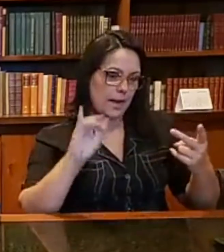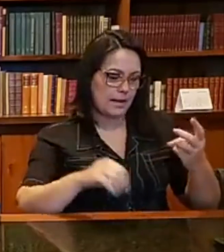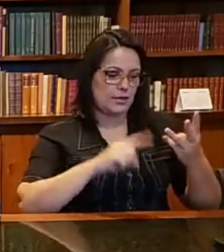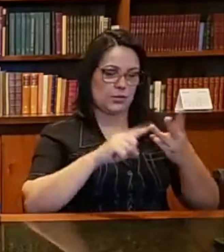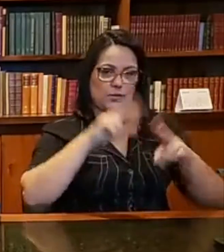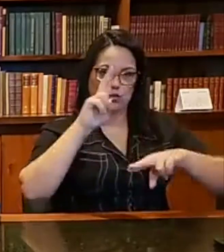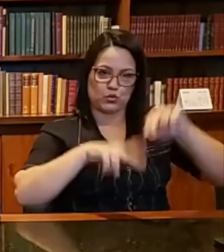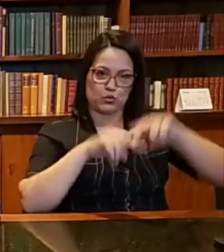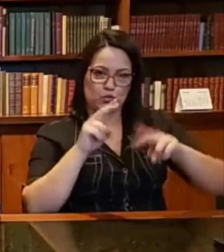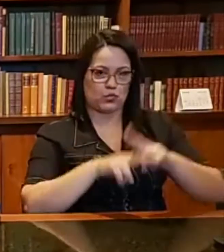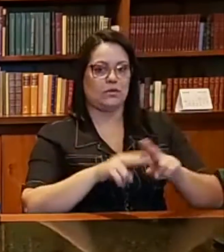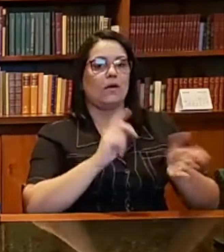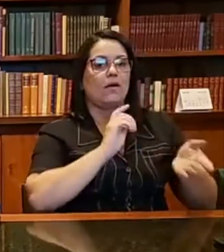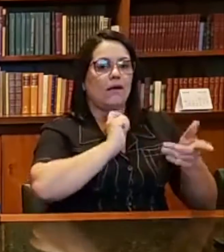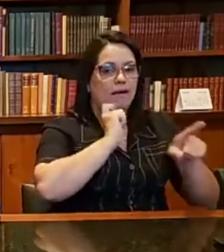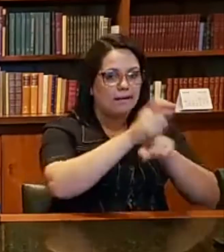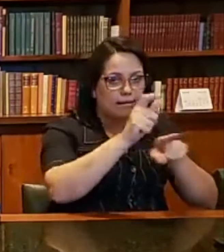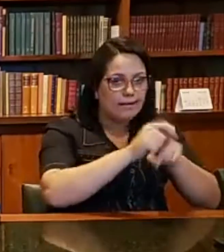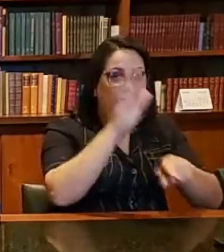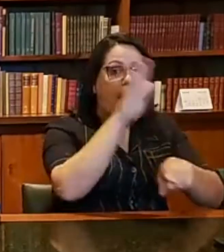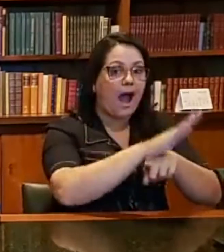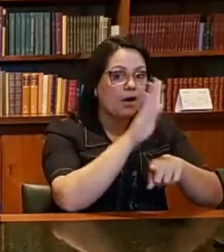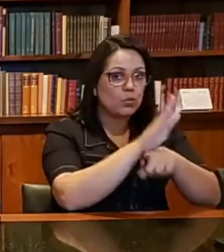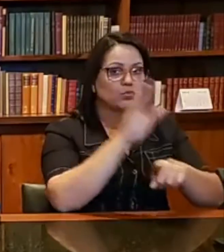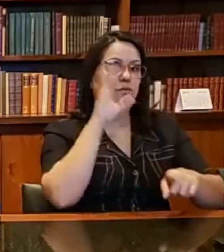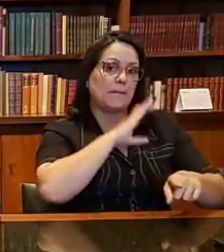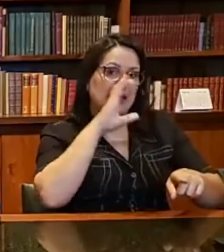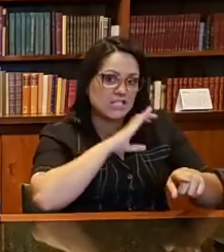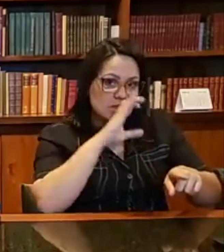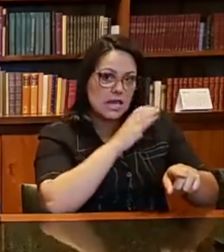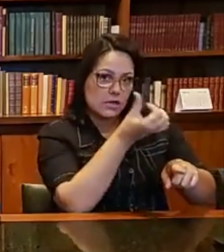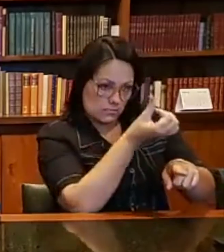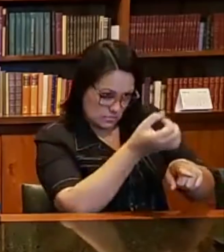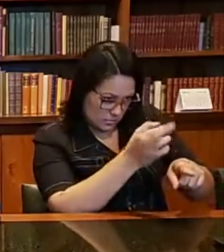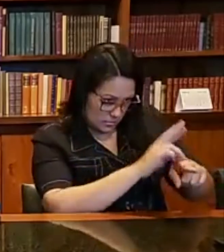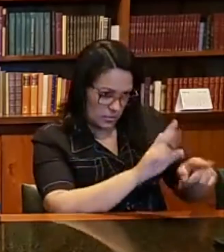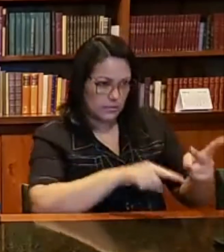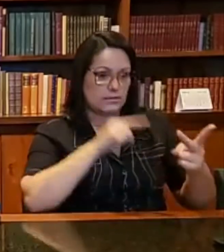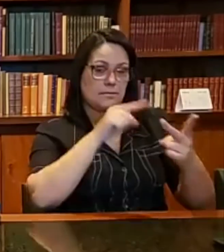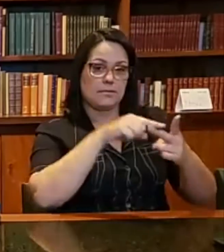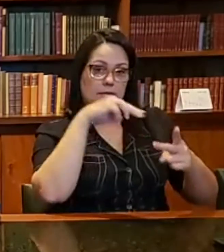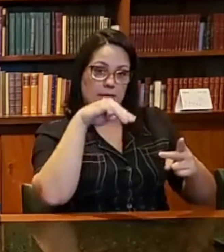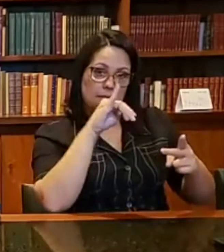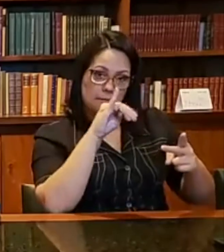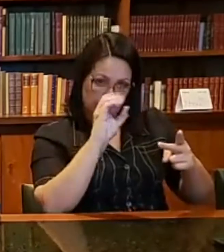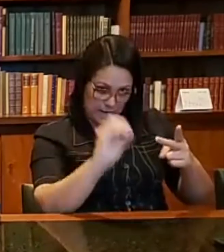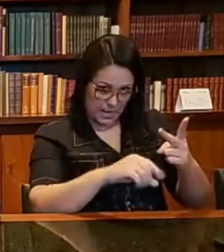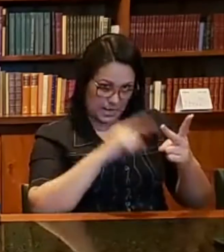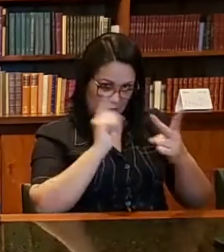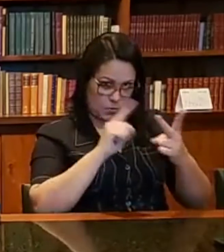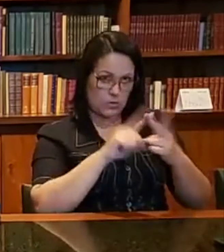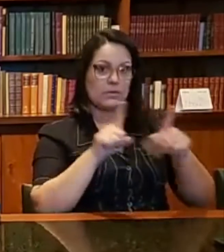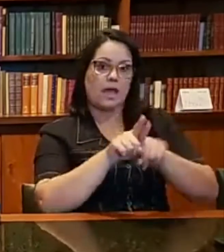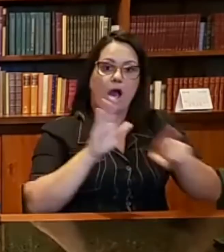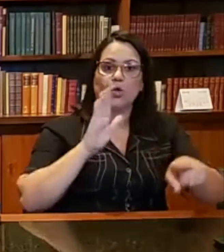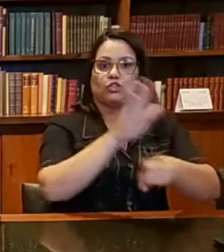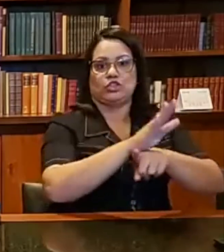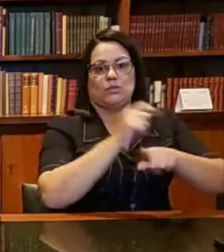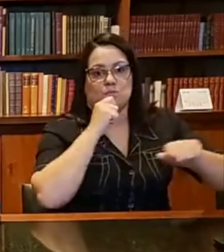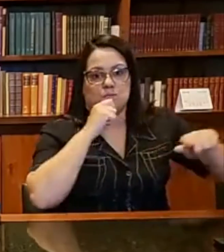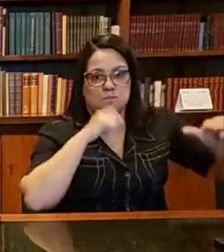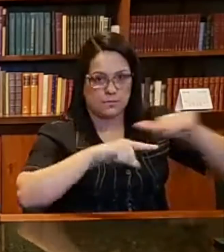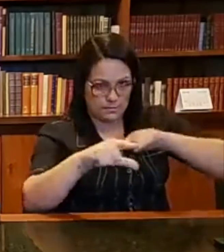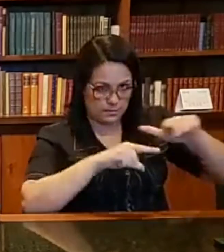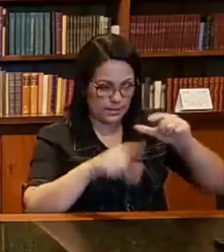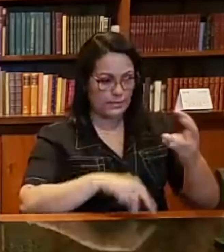600,00 do auxílio emergencial, a partir de maio, do auxílio desemprego e, em